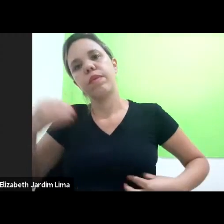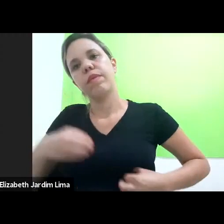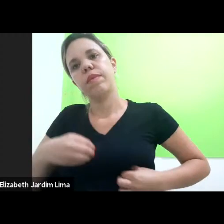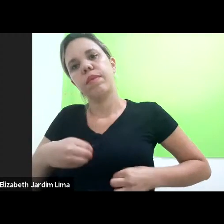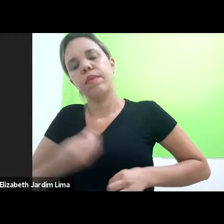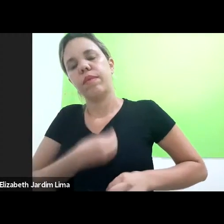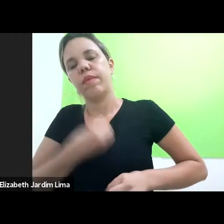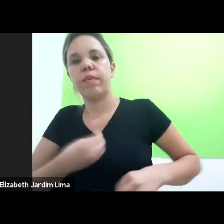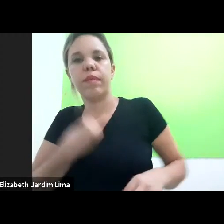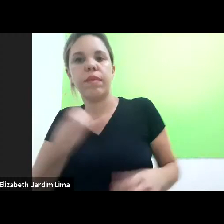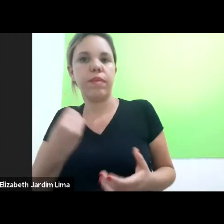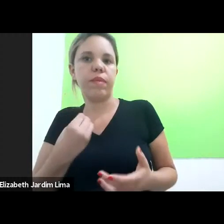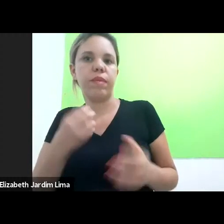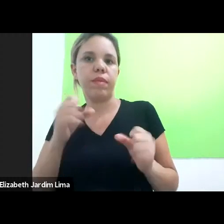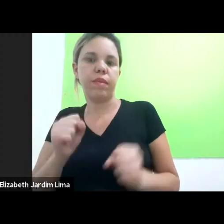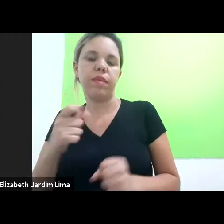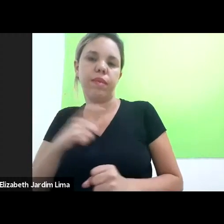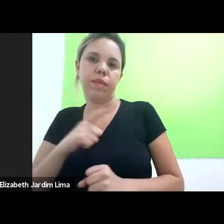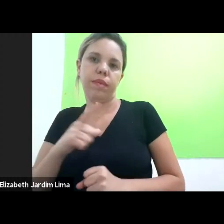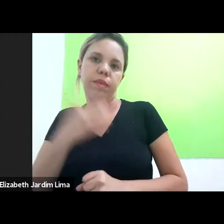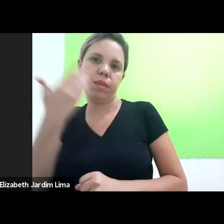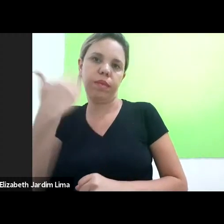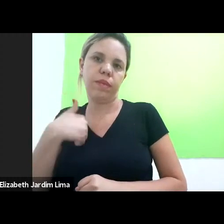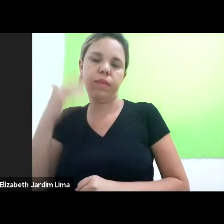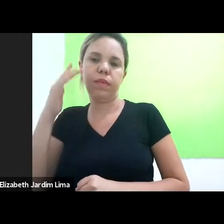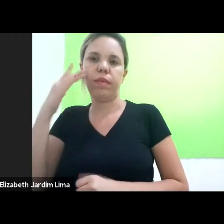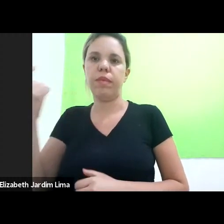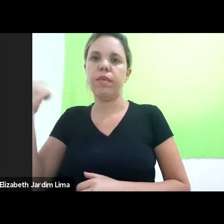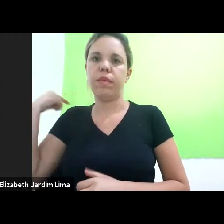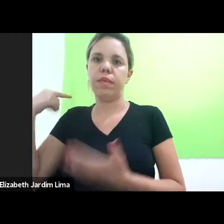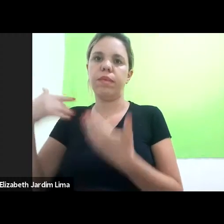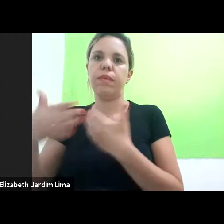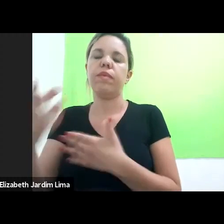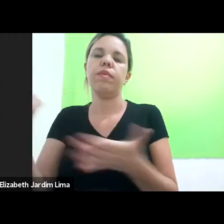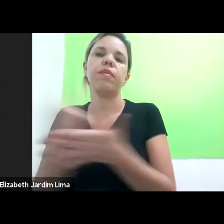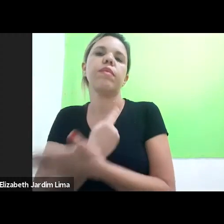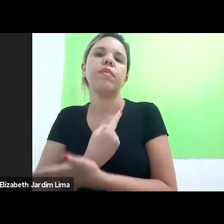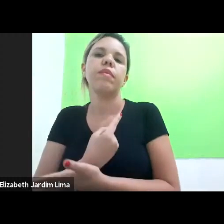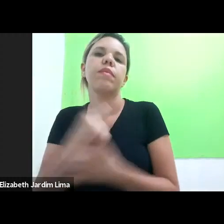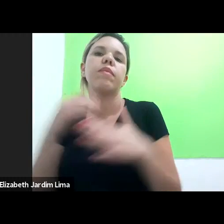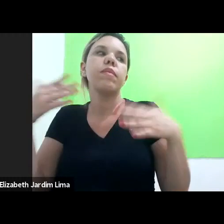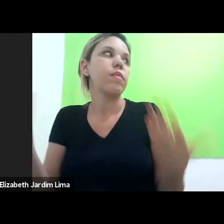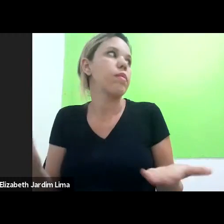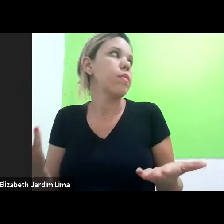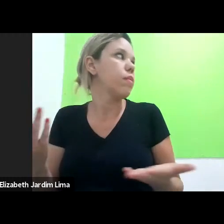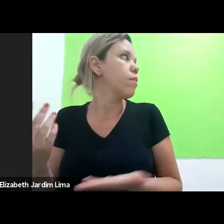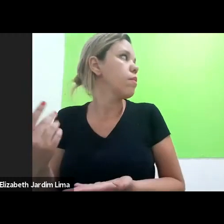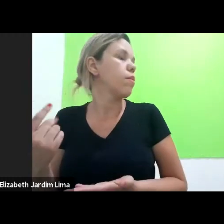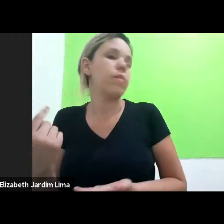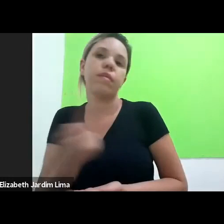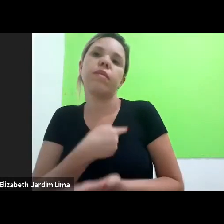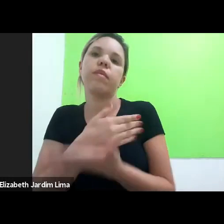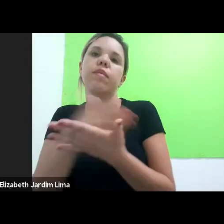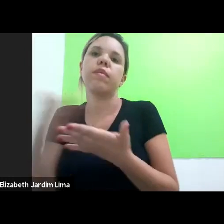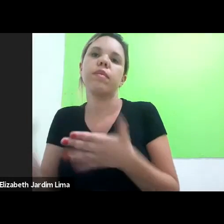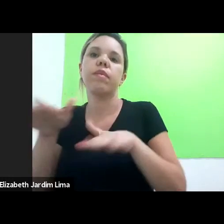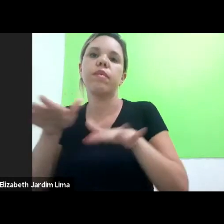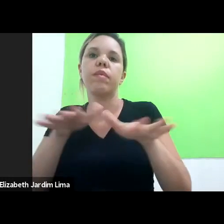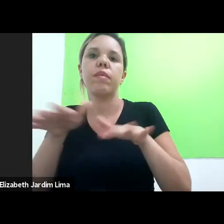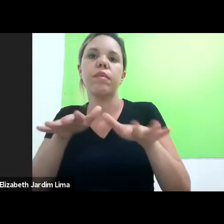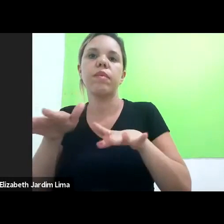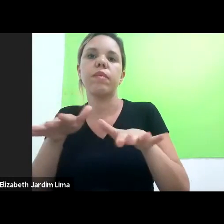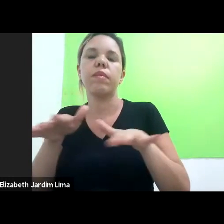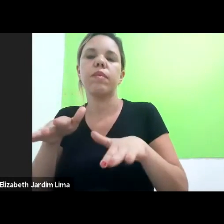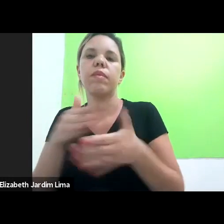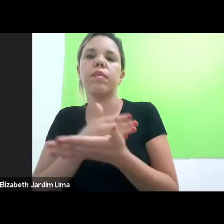Porque acho que a gente, uma vez me perguntaram assim, quando que a gente começou no movimento, né? E a gente